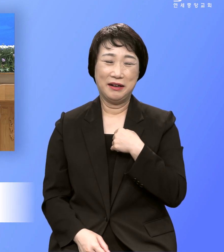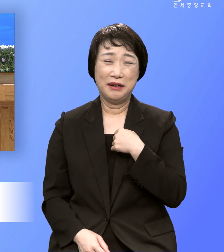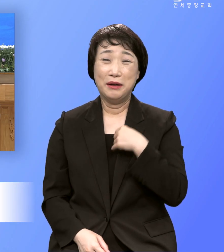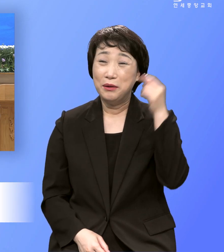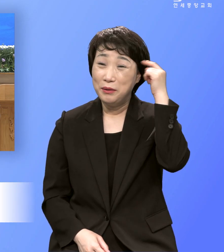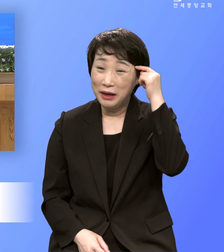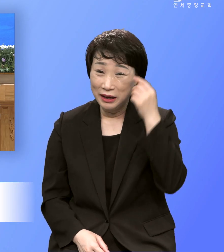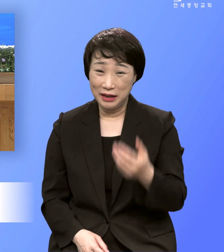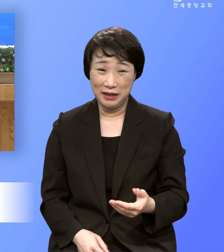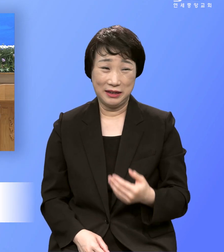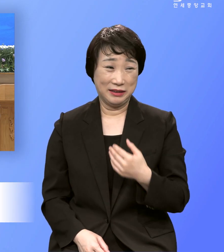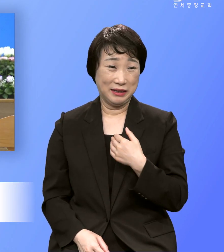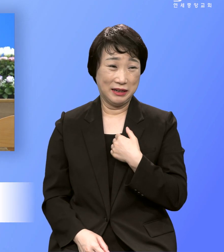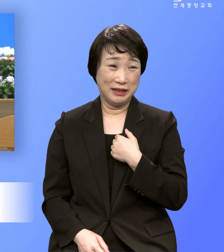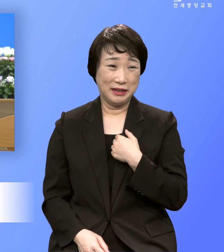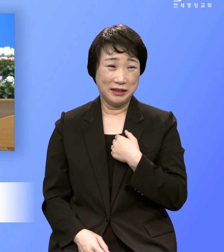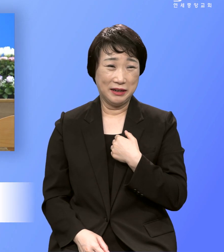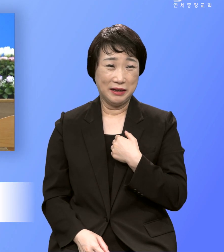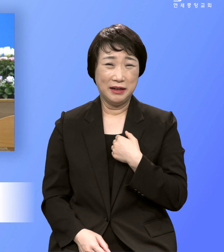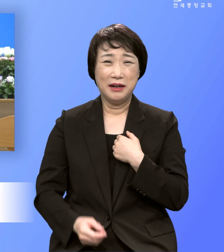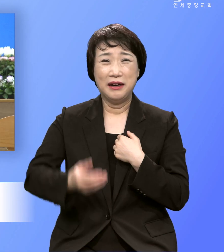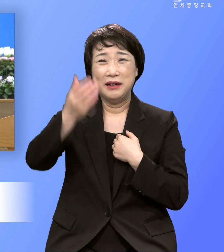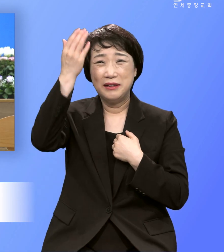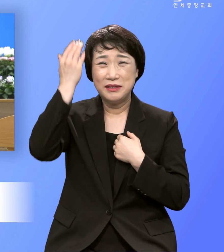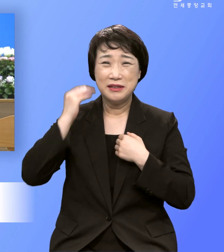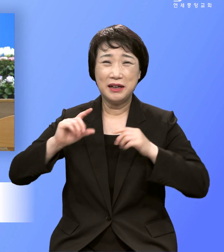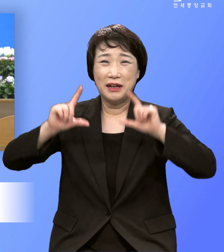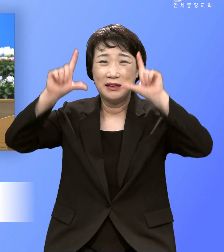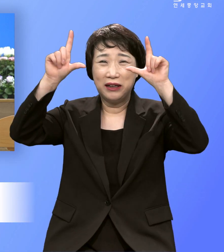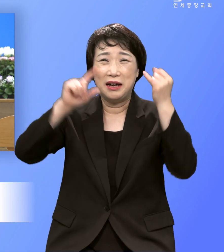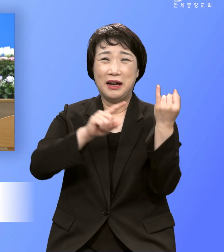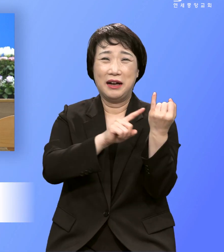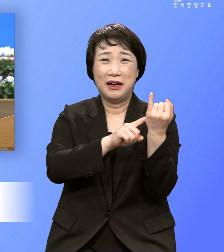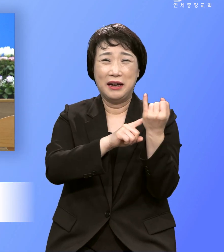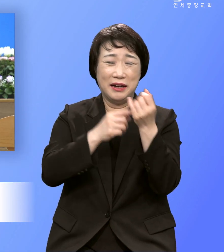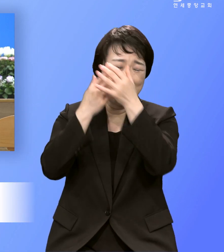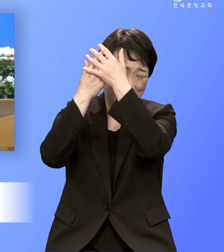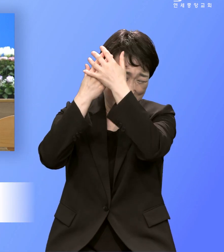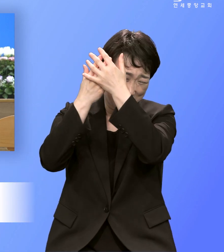왜 눈물이 나냐? 지난 날이 기억되는 거야.